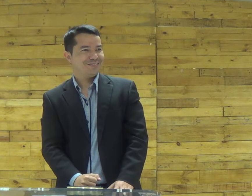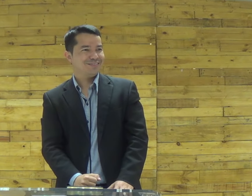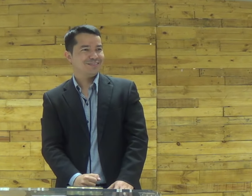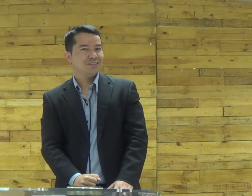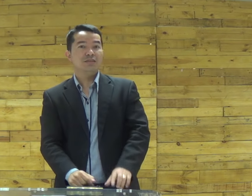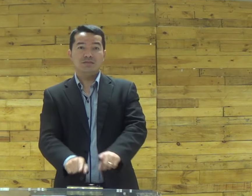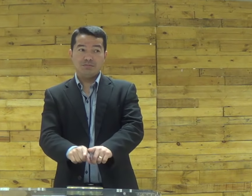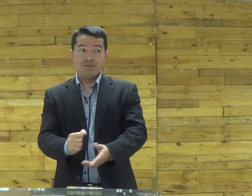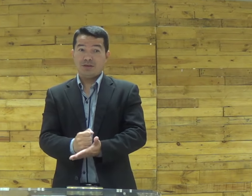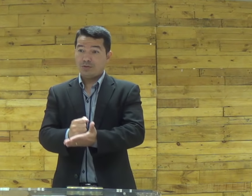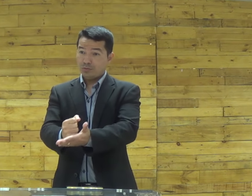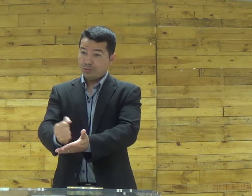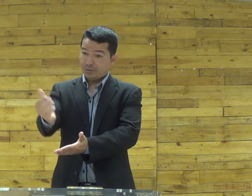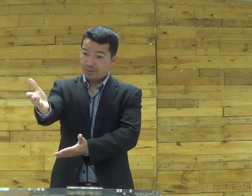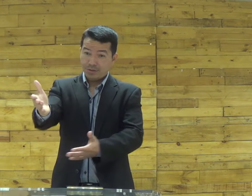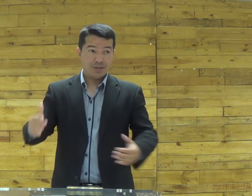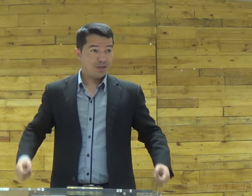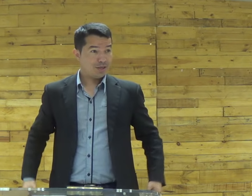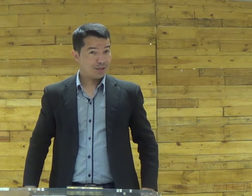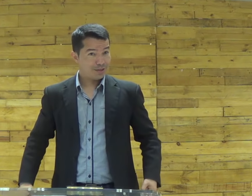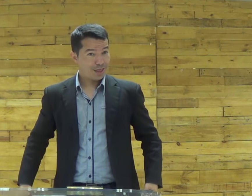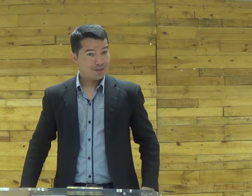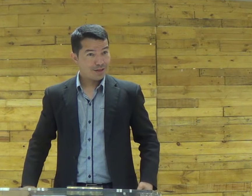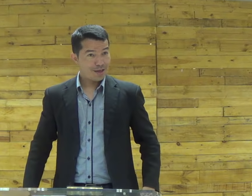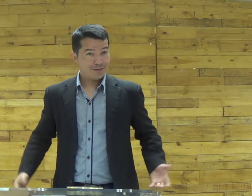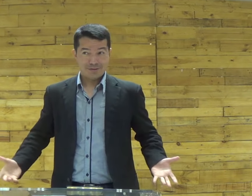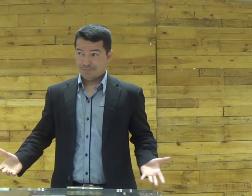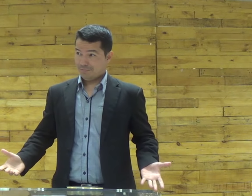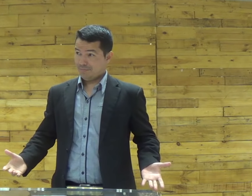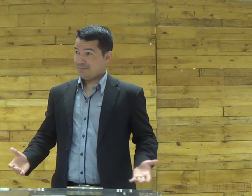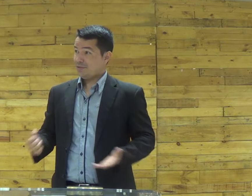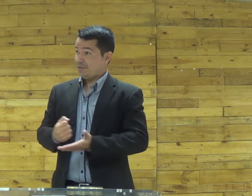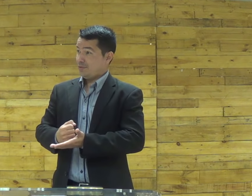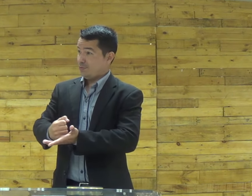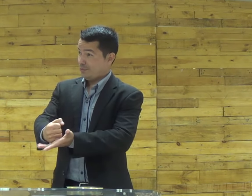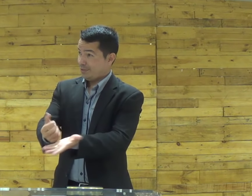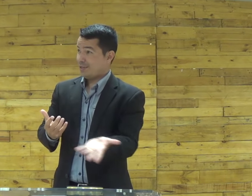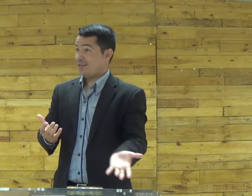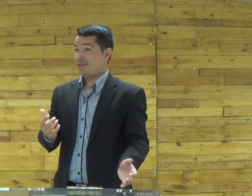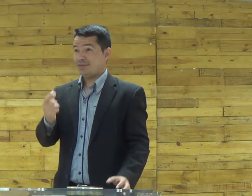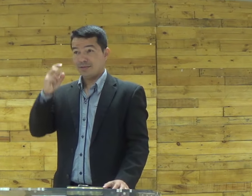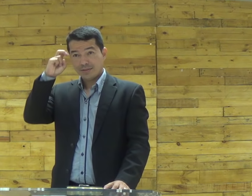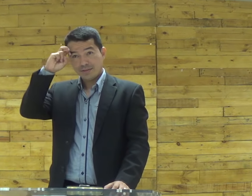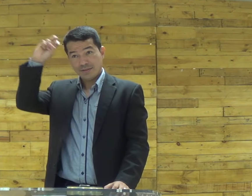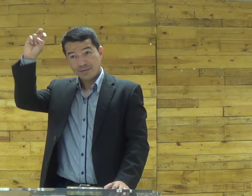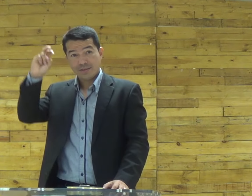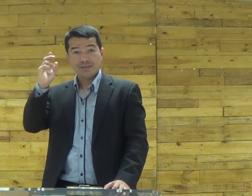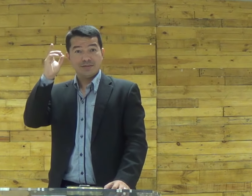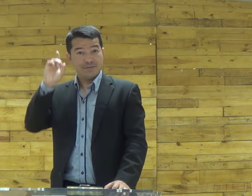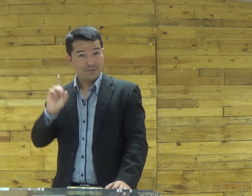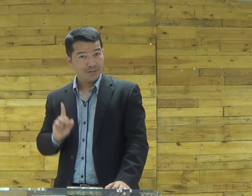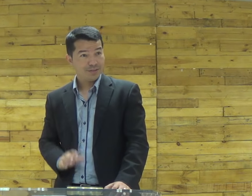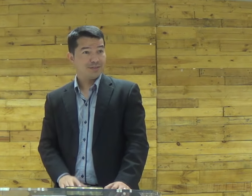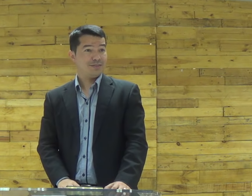ajude, ajude deficiente visual, cadeirante, ou intelectual,